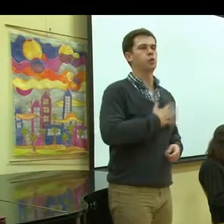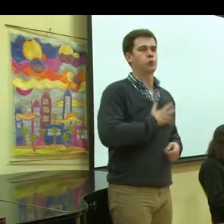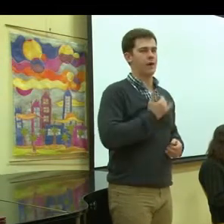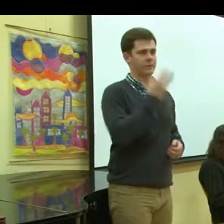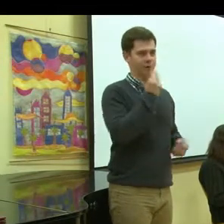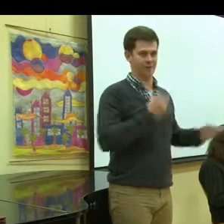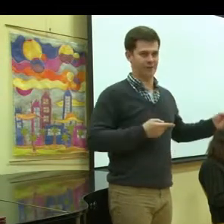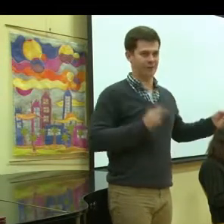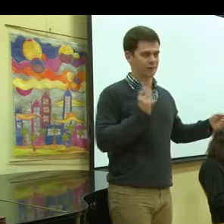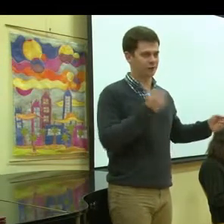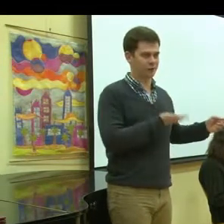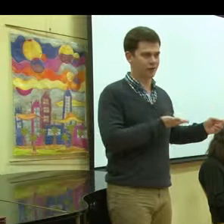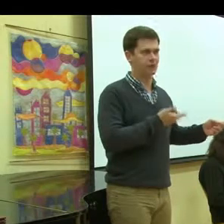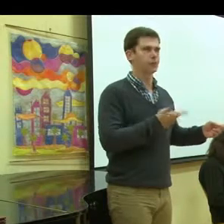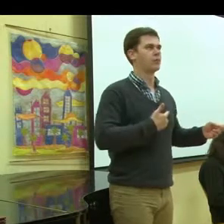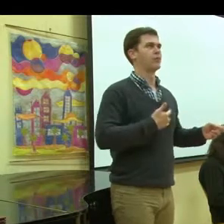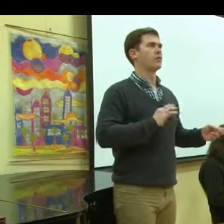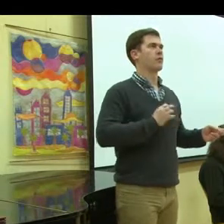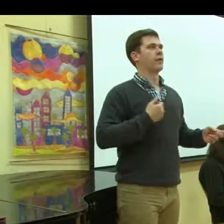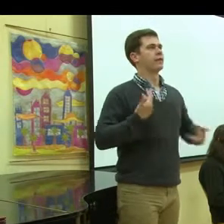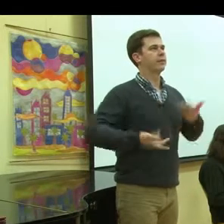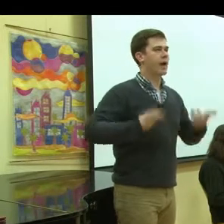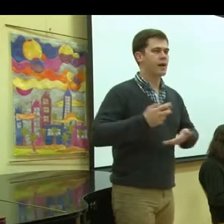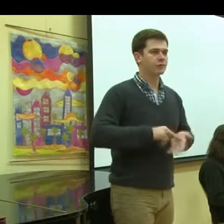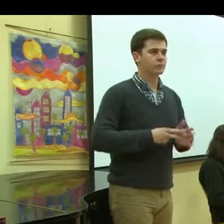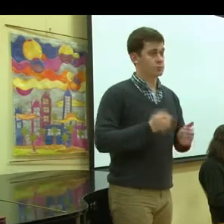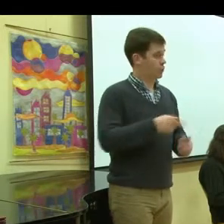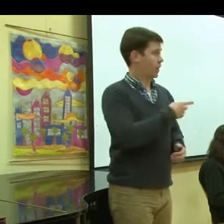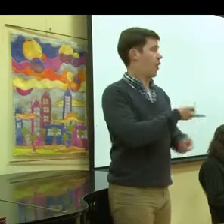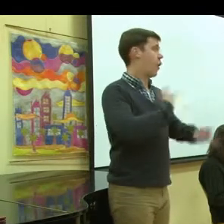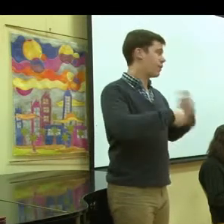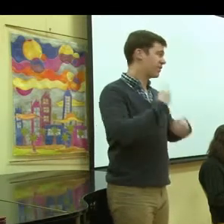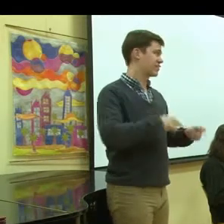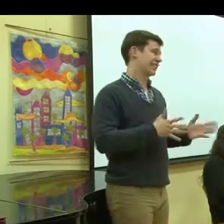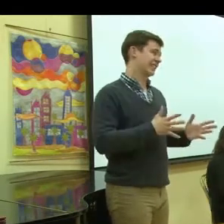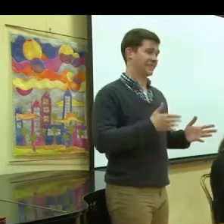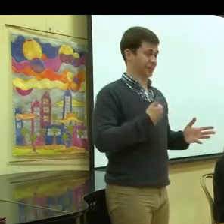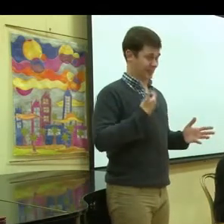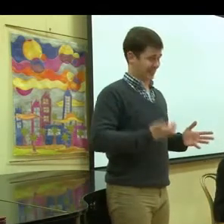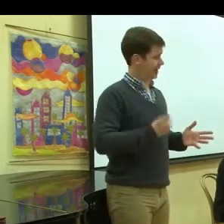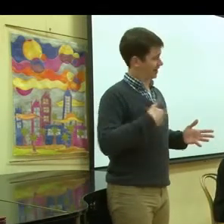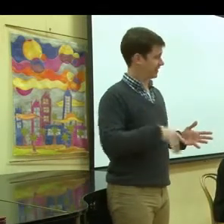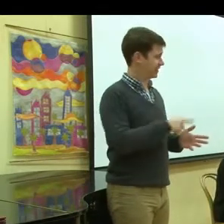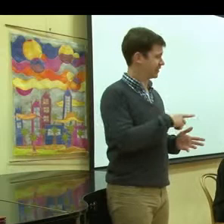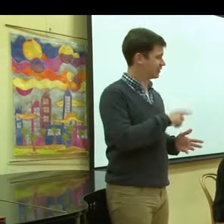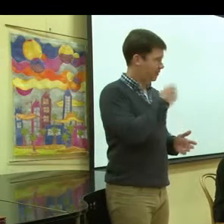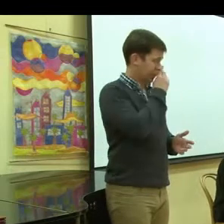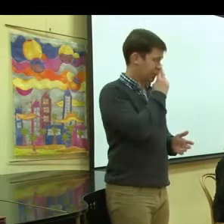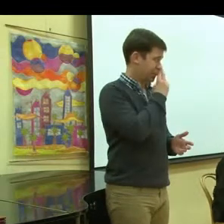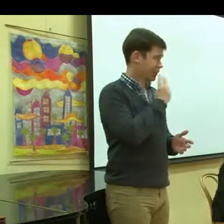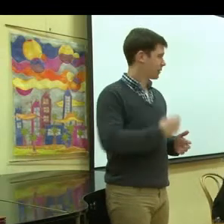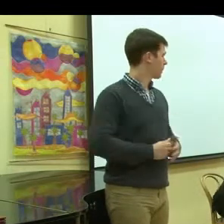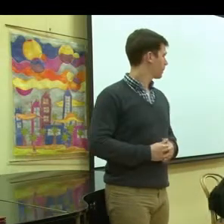czuje, tak, jak go postrzega. Jeżeli się odważy. Chciałabyś,